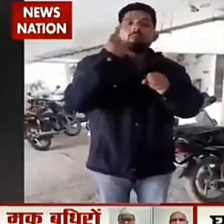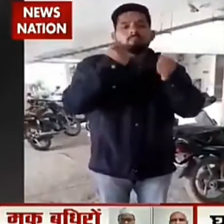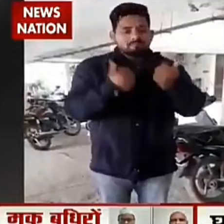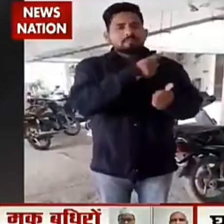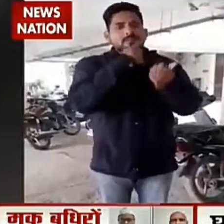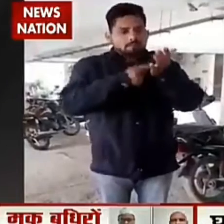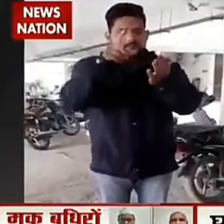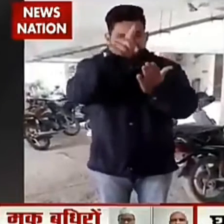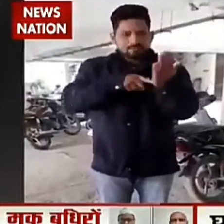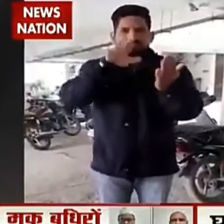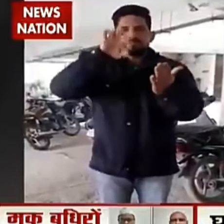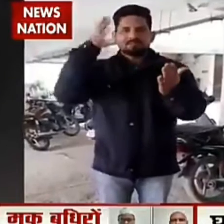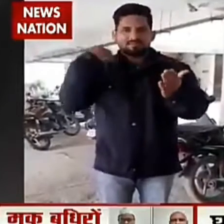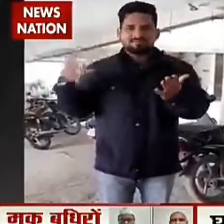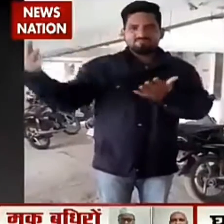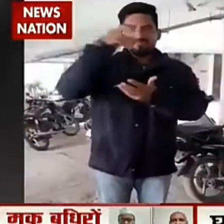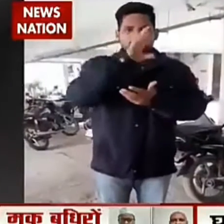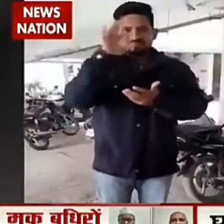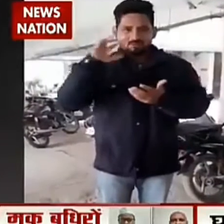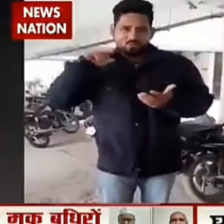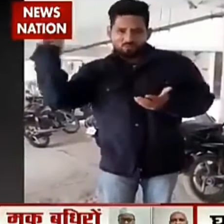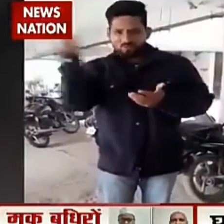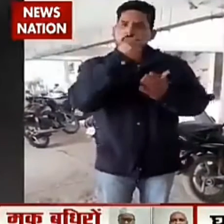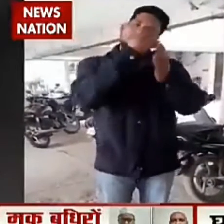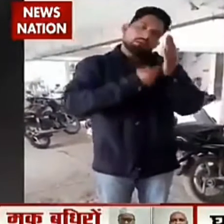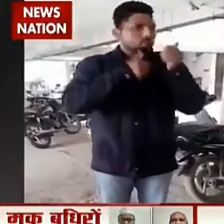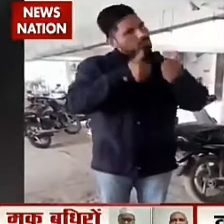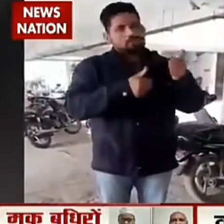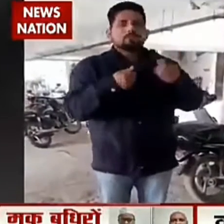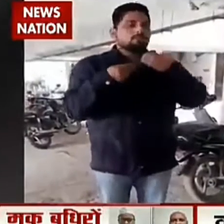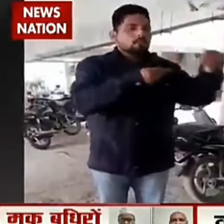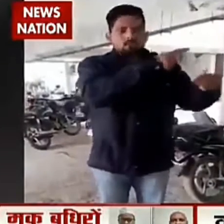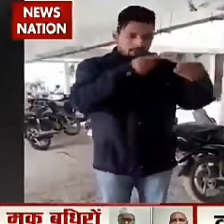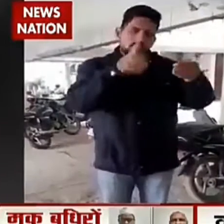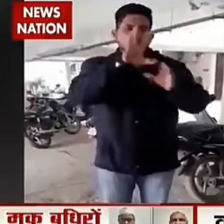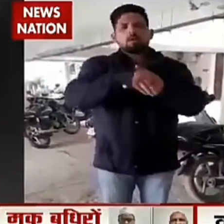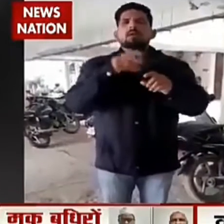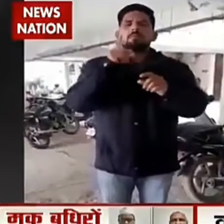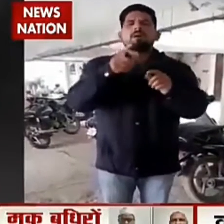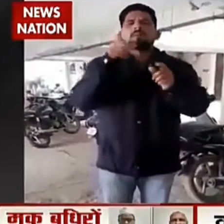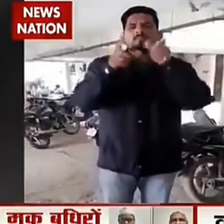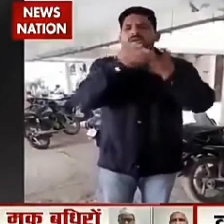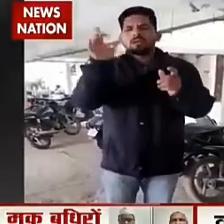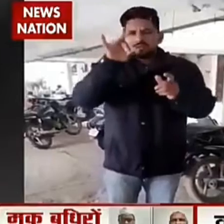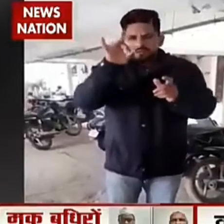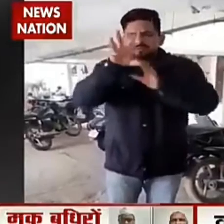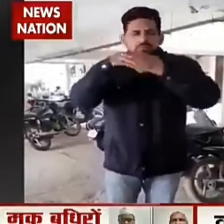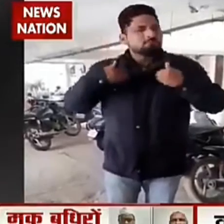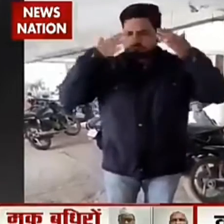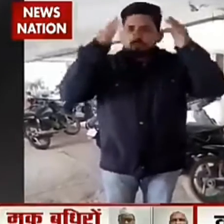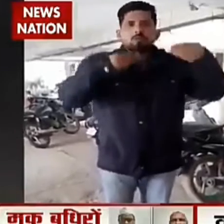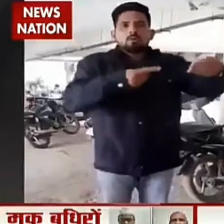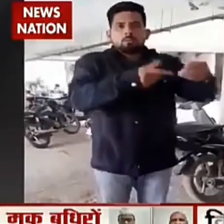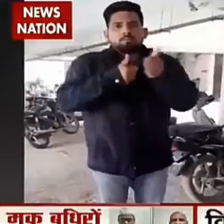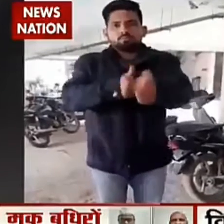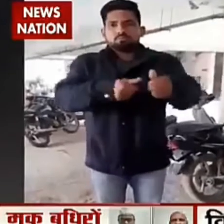जिनका रह गया है उनका सिलेक्शन हो जाएगा। इस तरीके से यहां पर सपने दिखाए जा रहे हैं, ब्रेन वॉश किया जा रहा है, ऐसा बताने की कोशिश की जा रही है कि